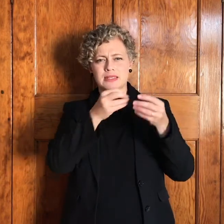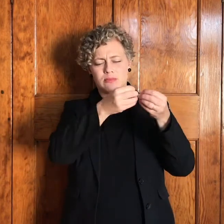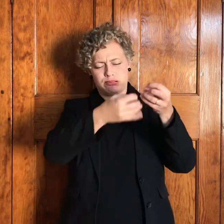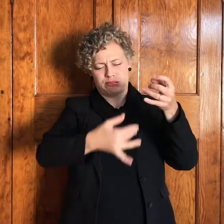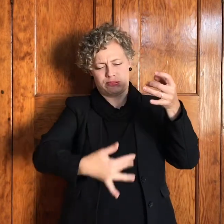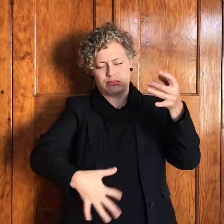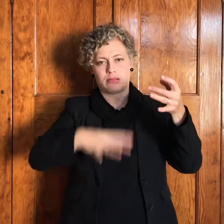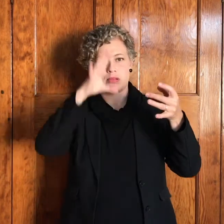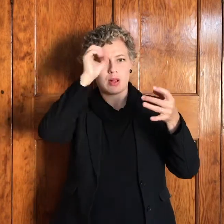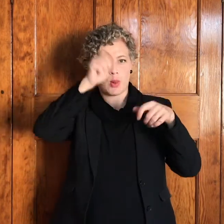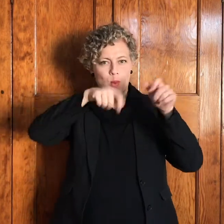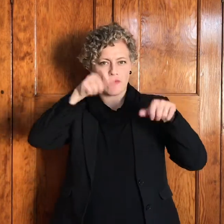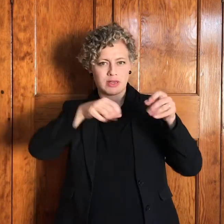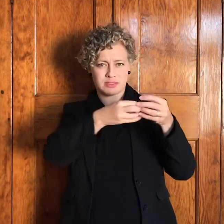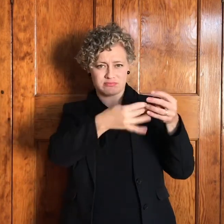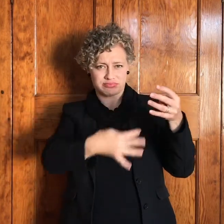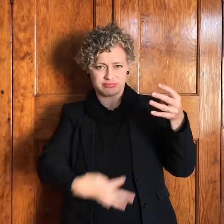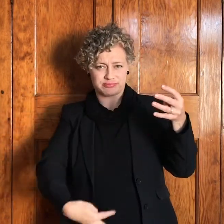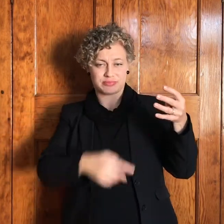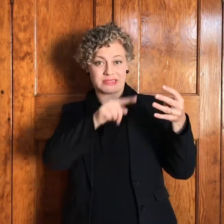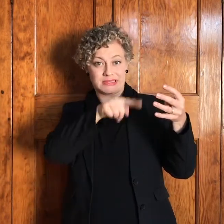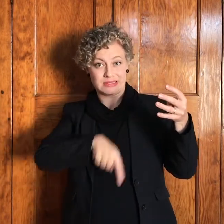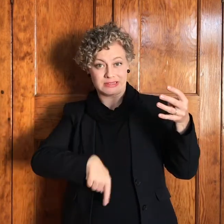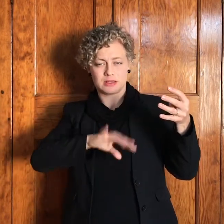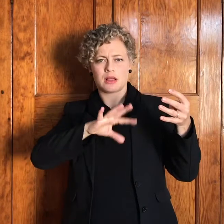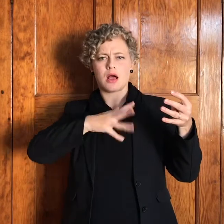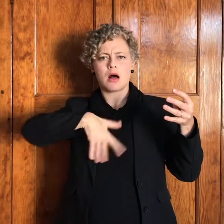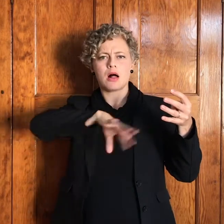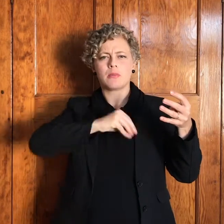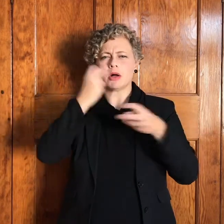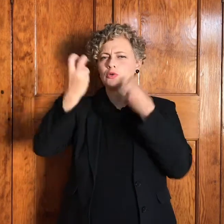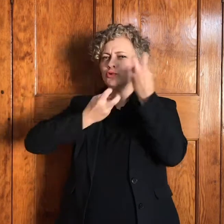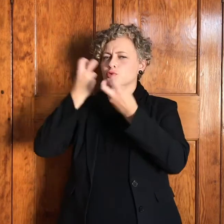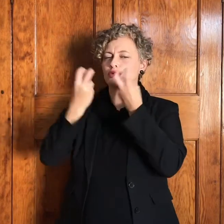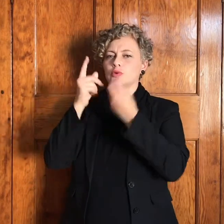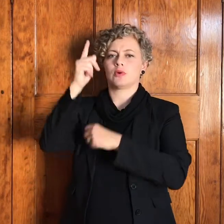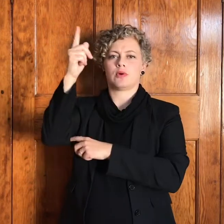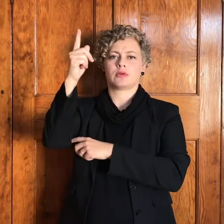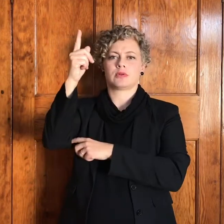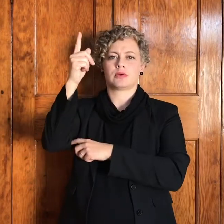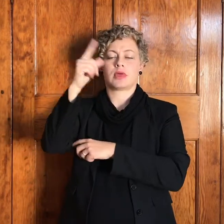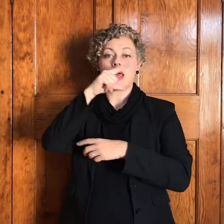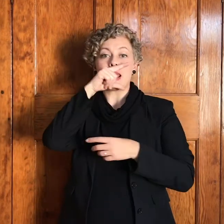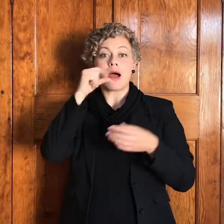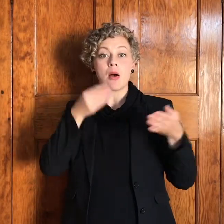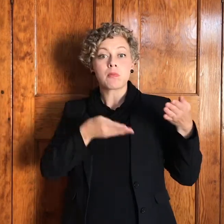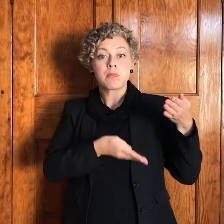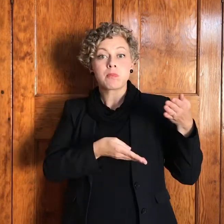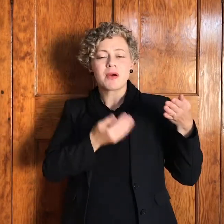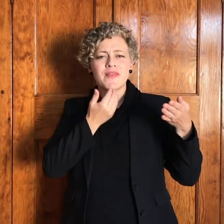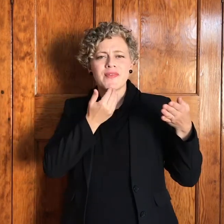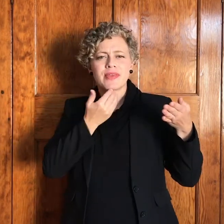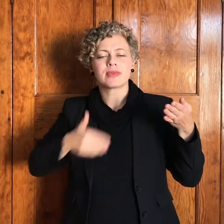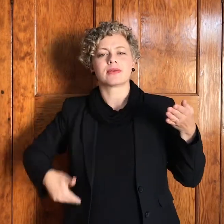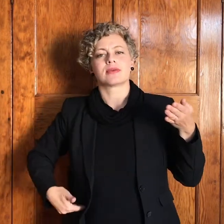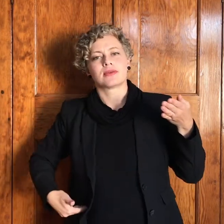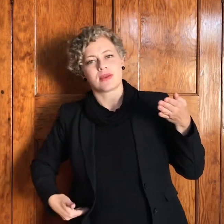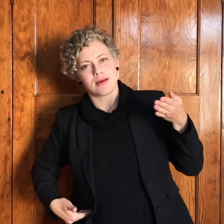en onder die lys is die naam van jacob die man wat god